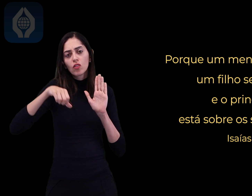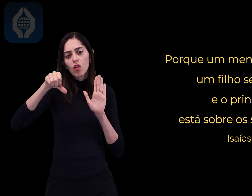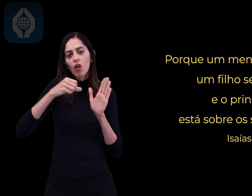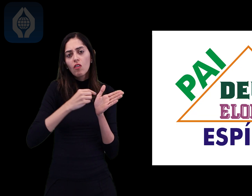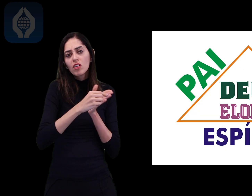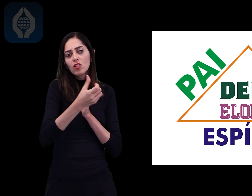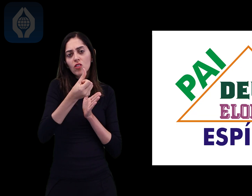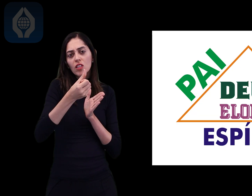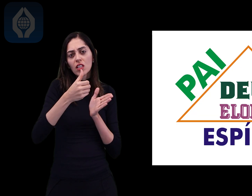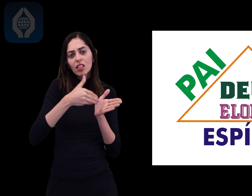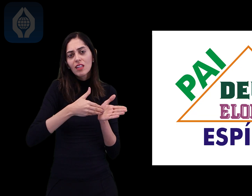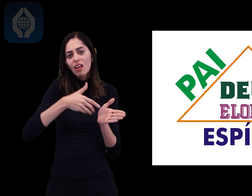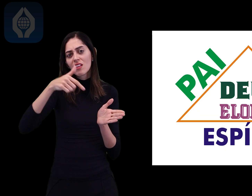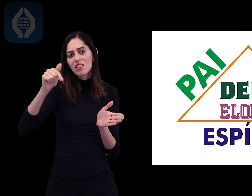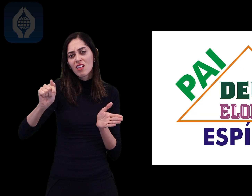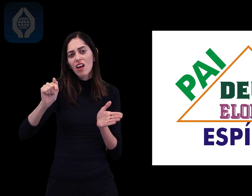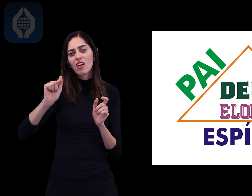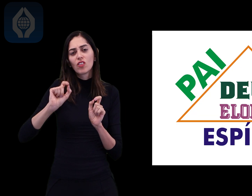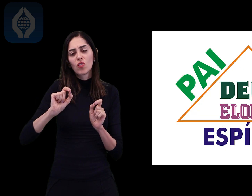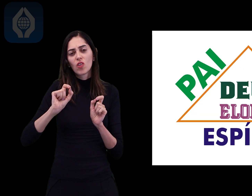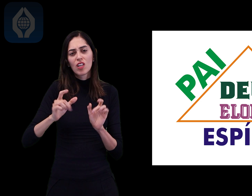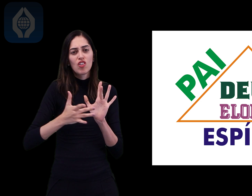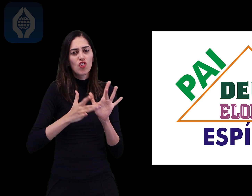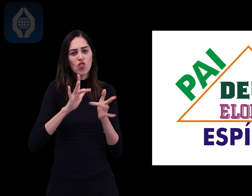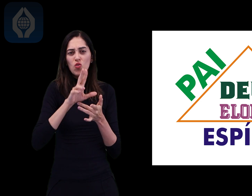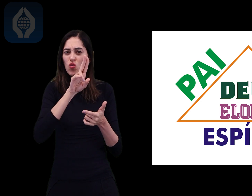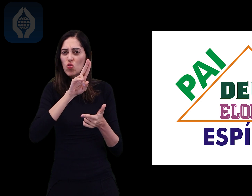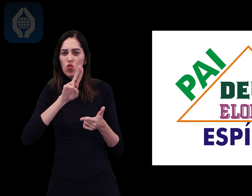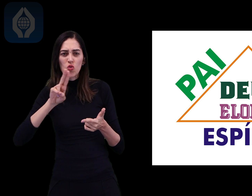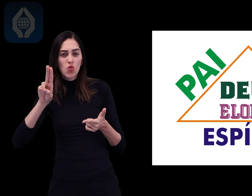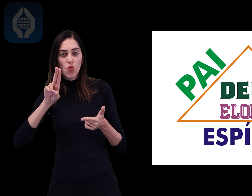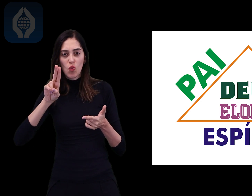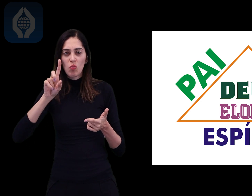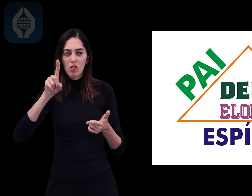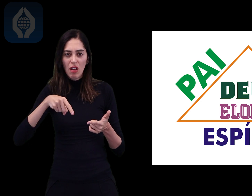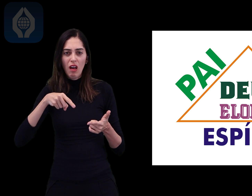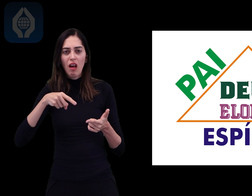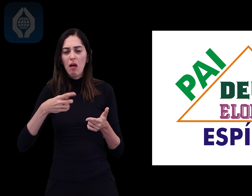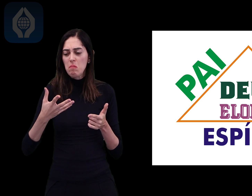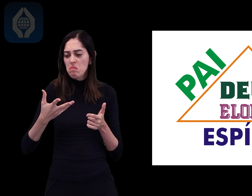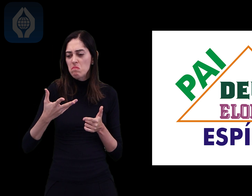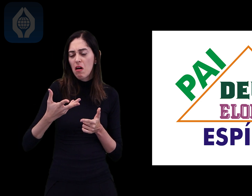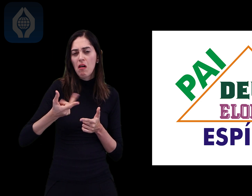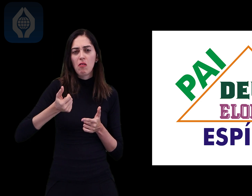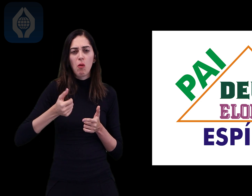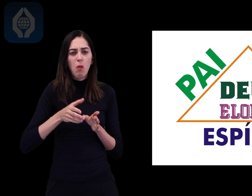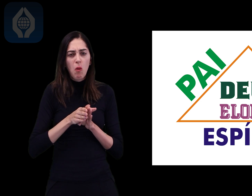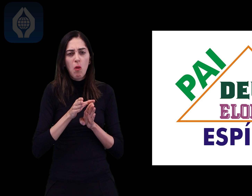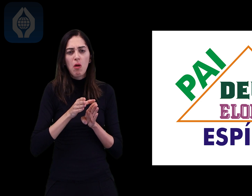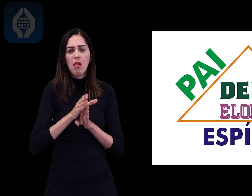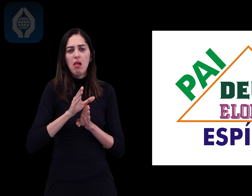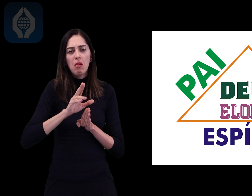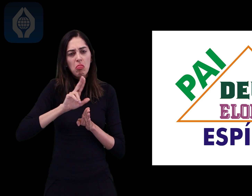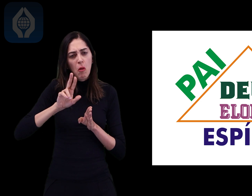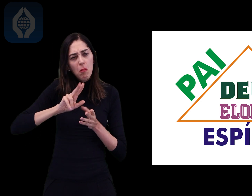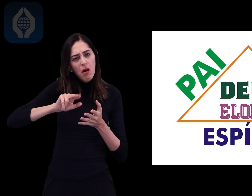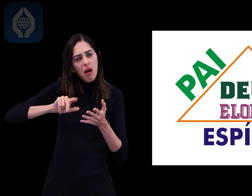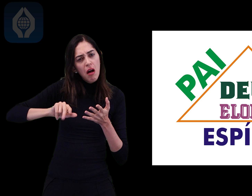humano. Explicação. Quando começamos a estudar a Bíblia juntos, aprendemos sobre a